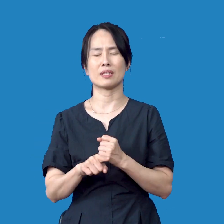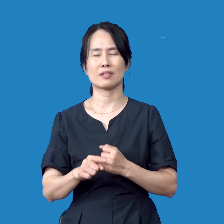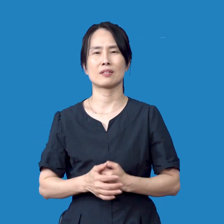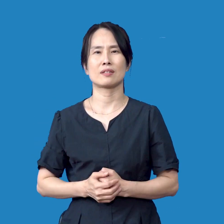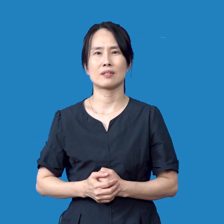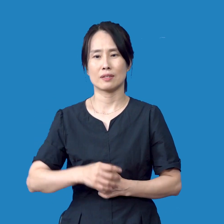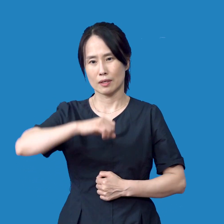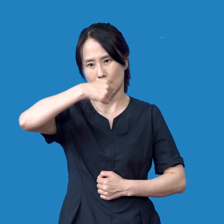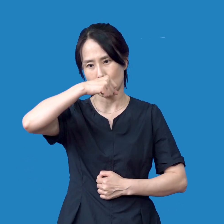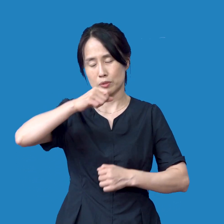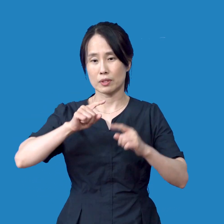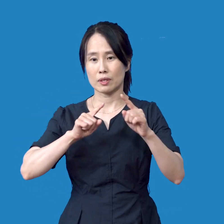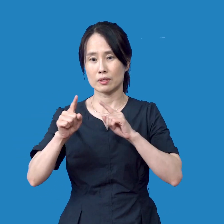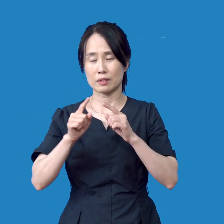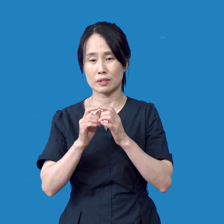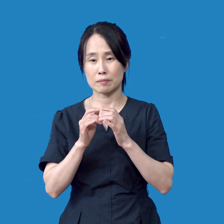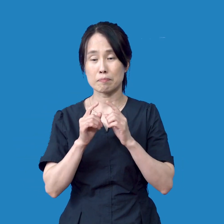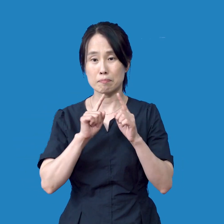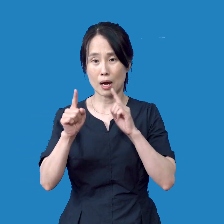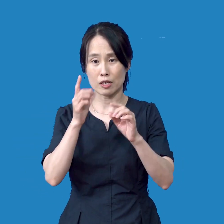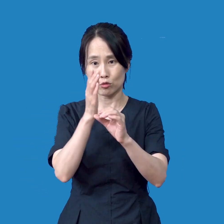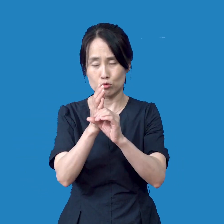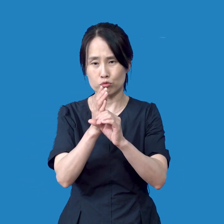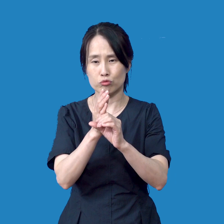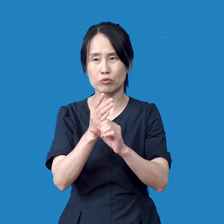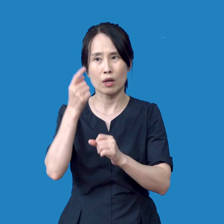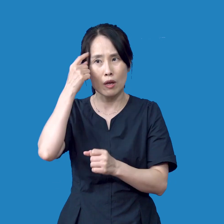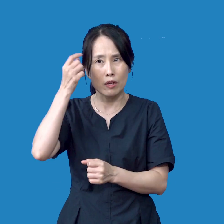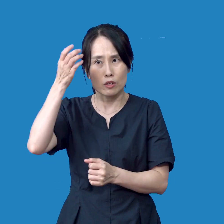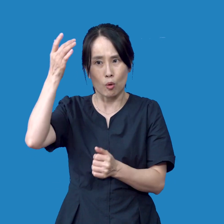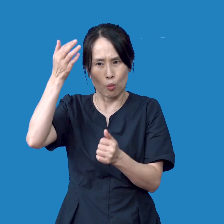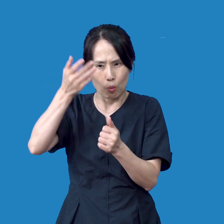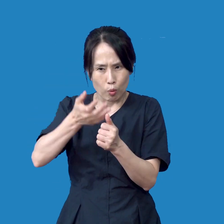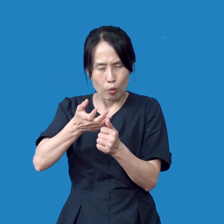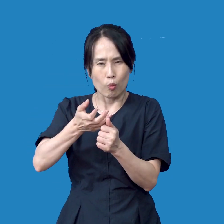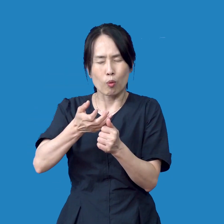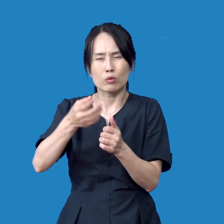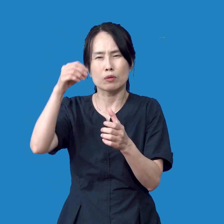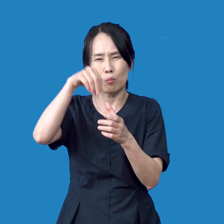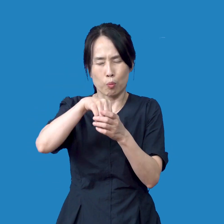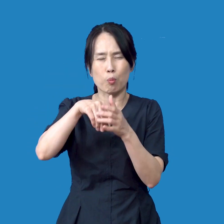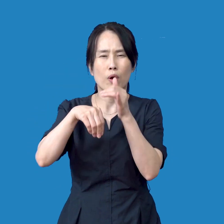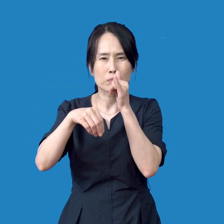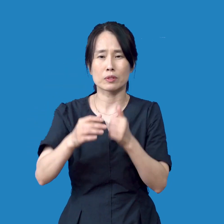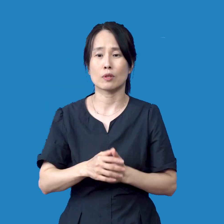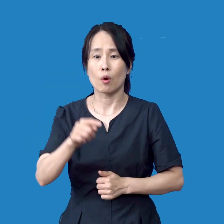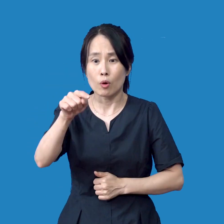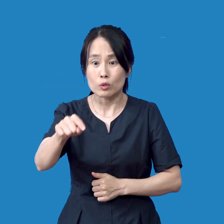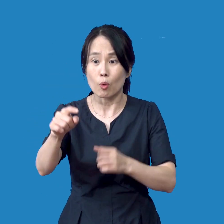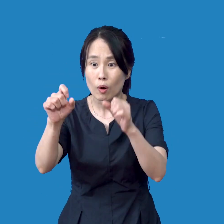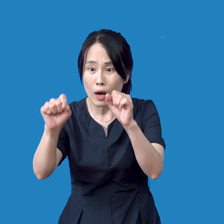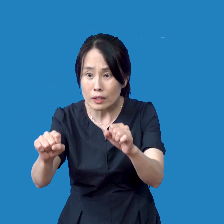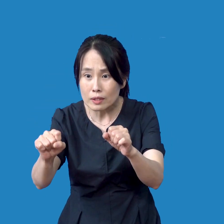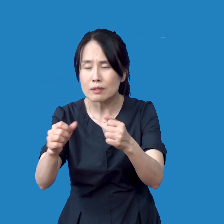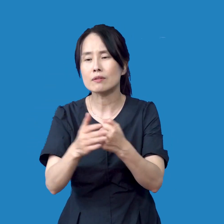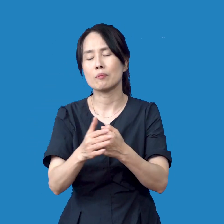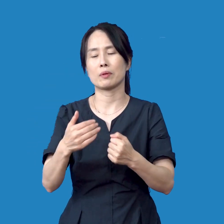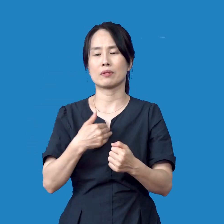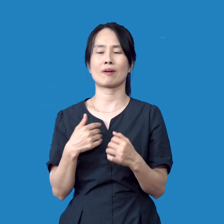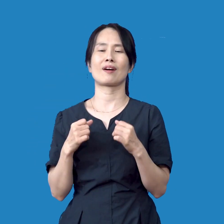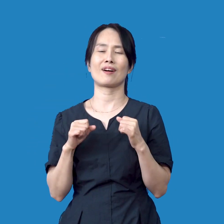아프리카 사람들의 언어 속에 영혼이 깃들어 있을 때가 많습니다. 우분투, 네가 있기에 내가